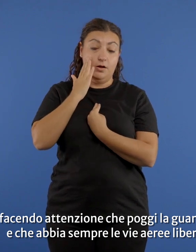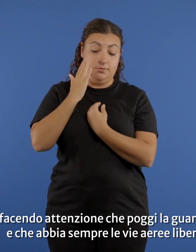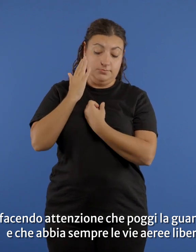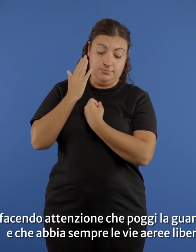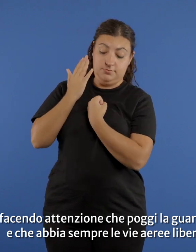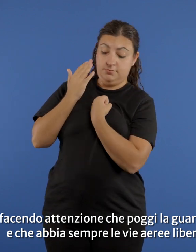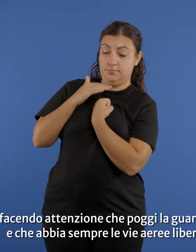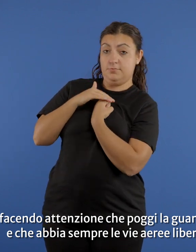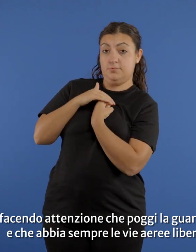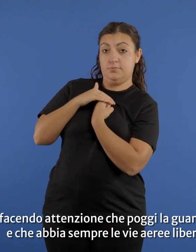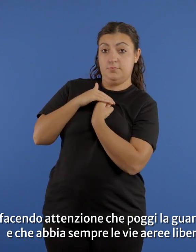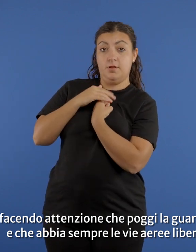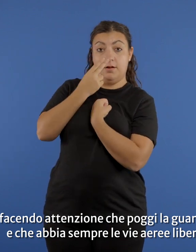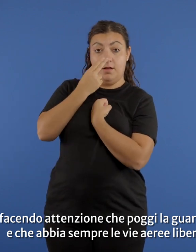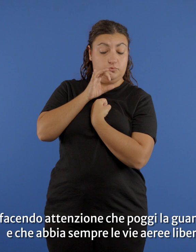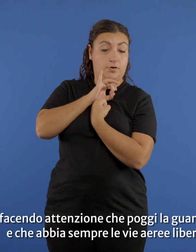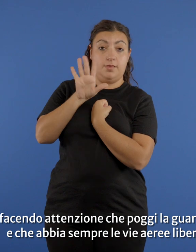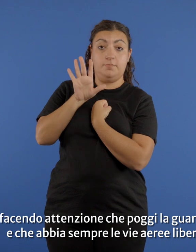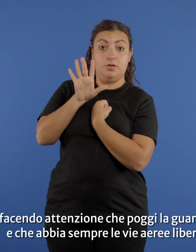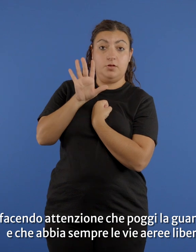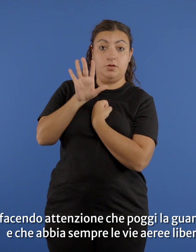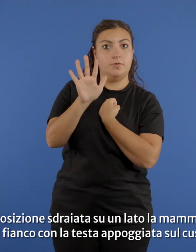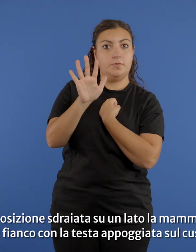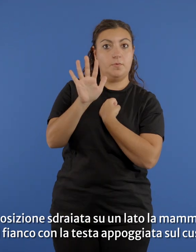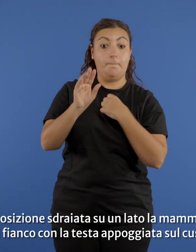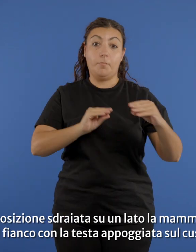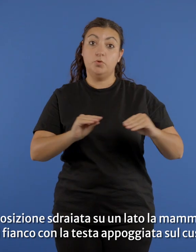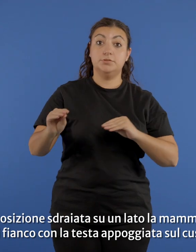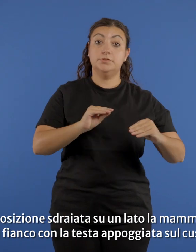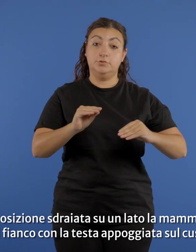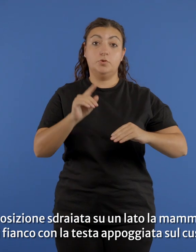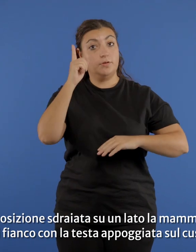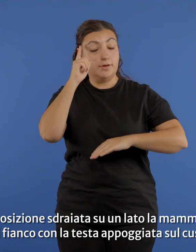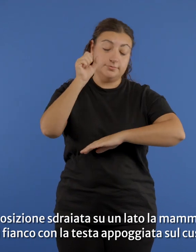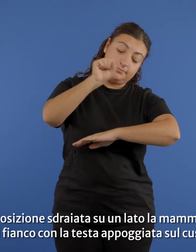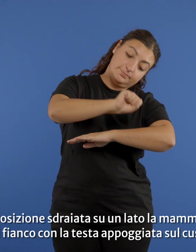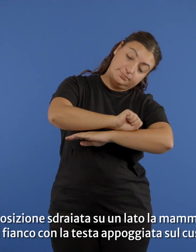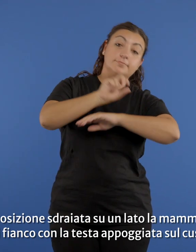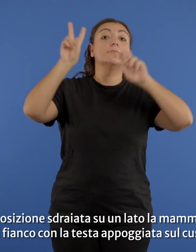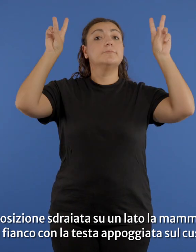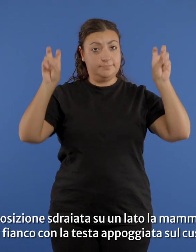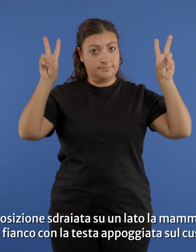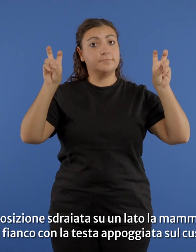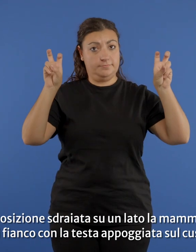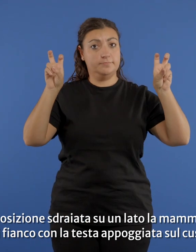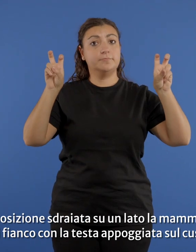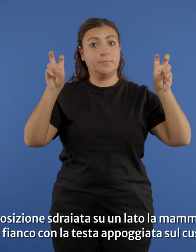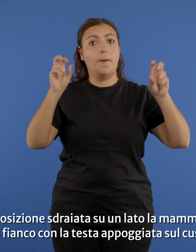abbia sempre le vie aeree libere nella posizione sdraiata su un lato la mamma si sdraia di